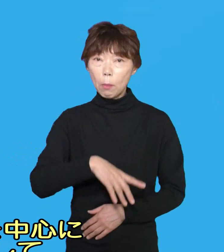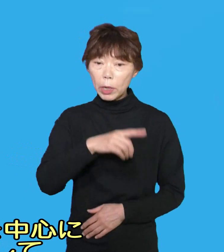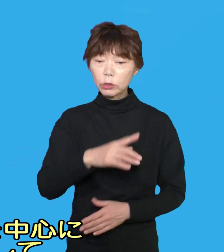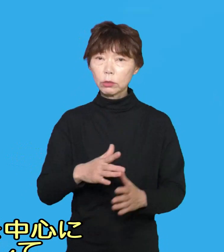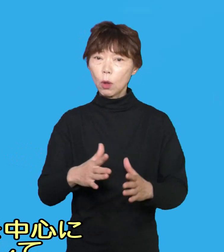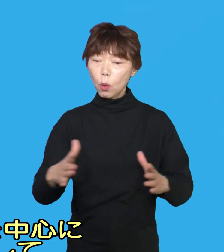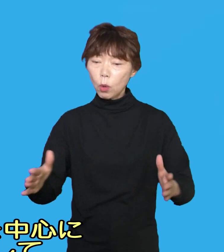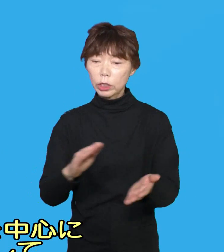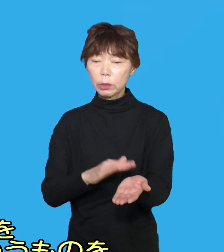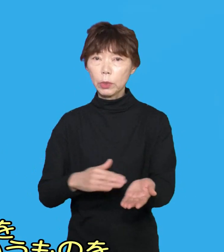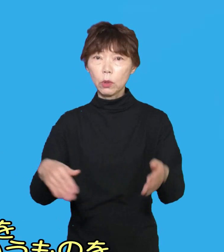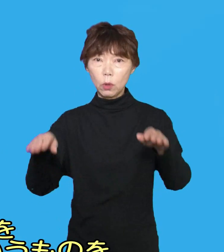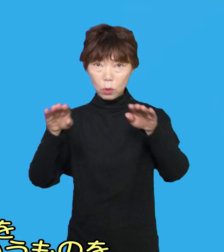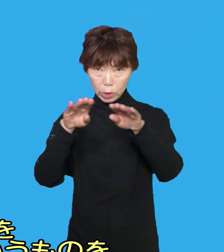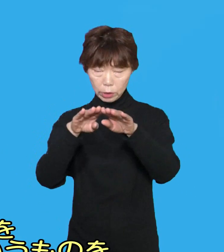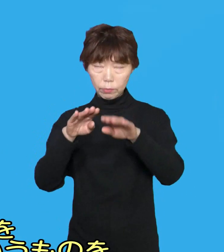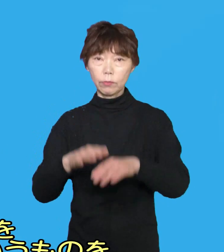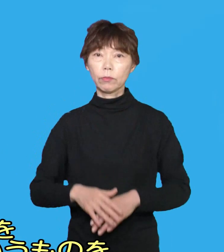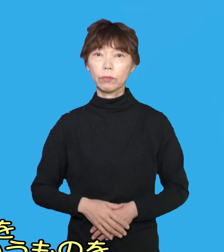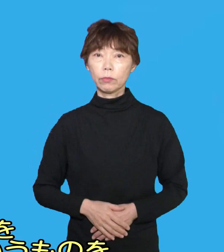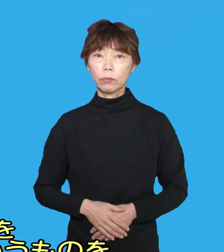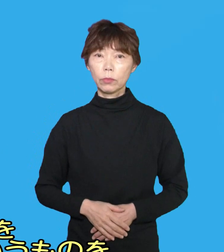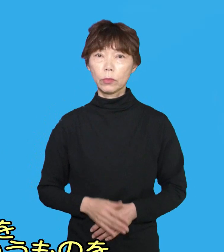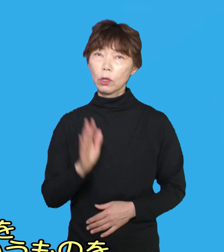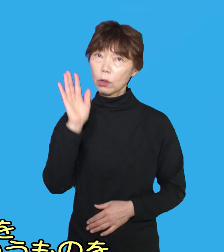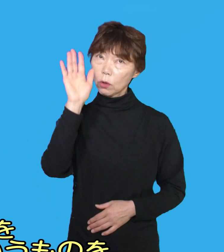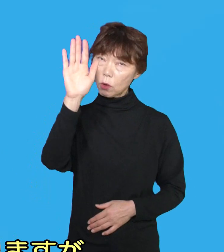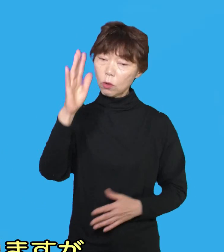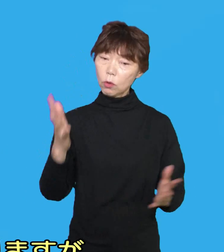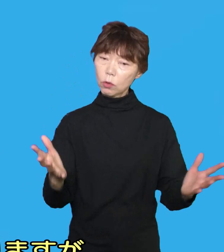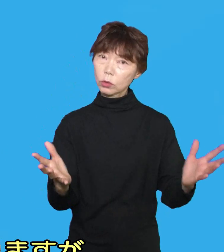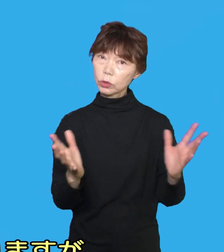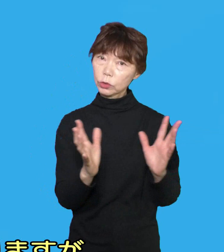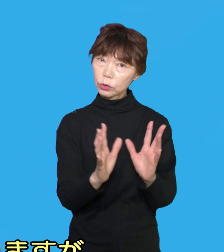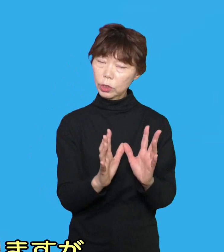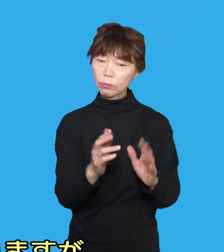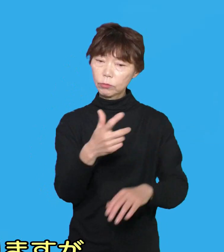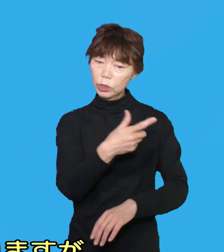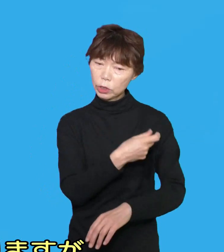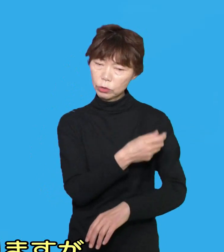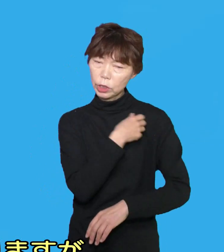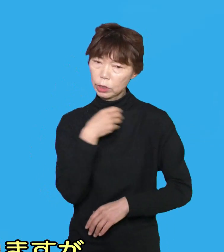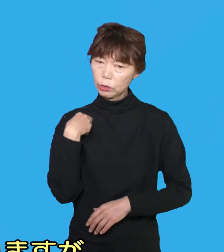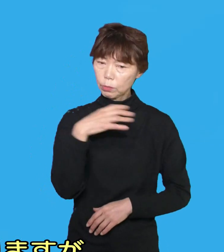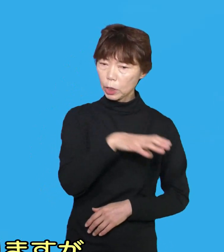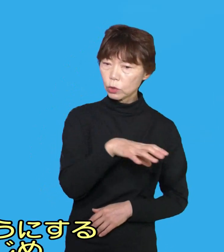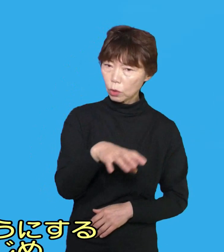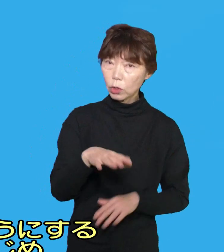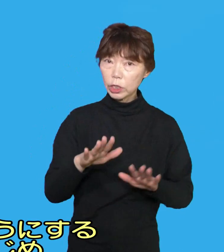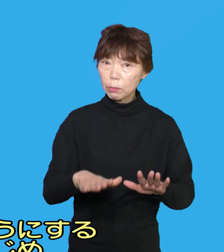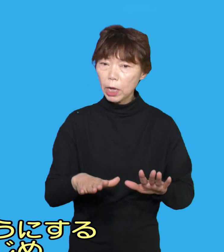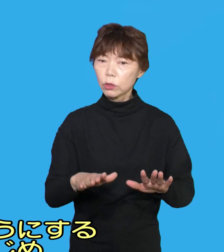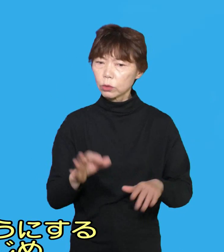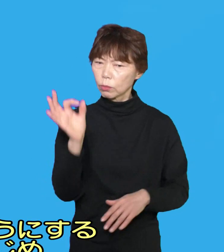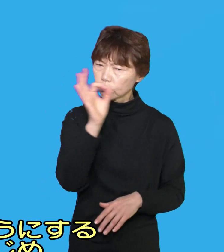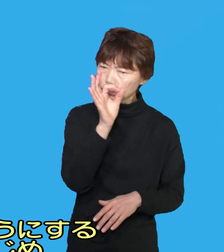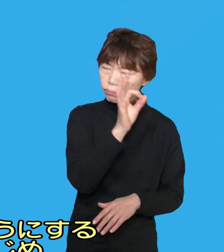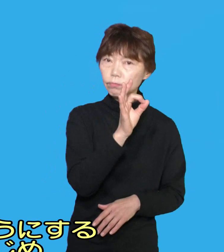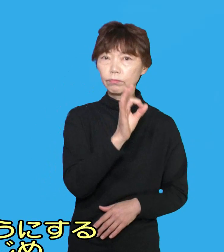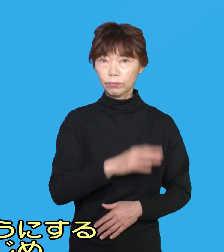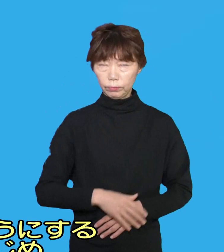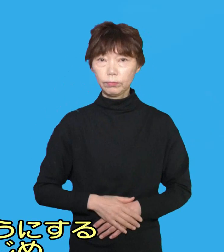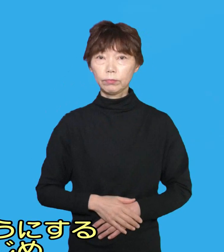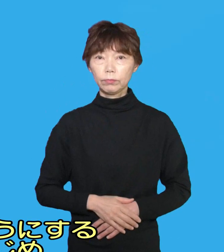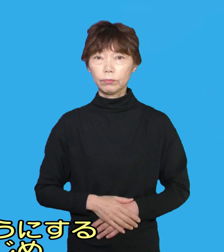中心に行っていく、そしてこれから集団接種を受けられる会場というものを今いくつか目星をつけておりますが、そこでも行えるようにする、そ